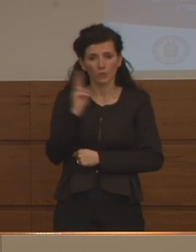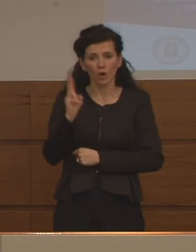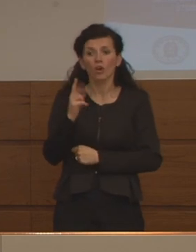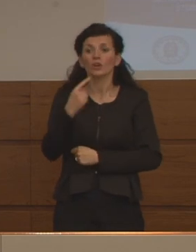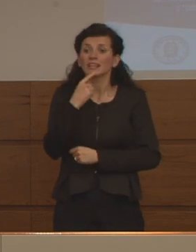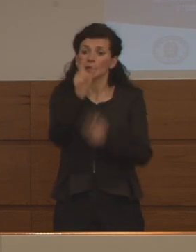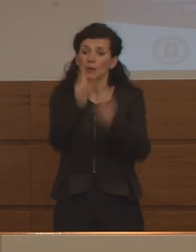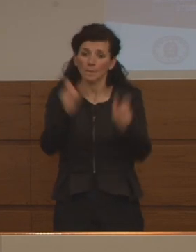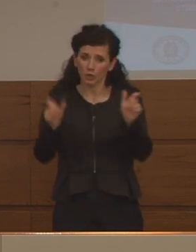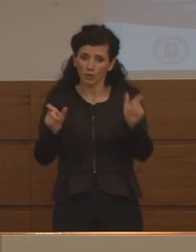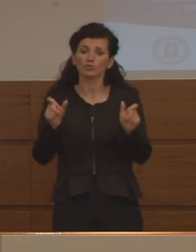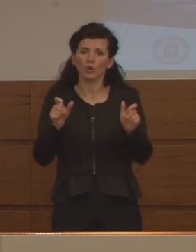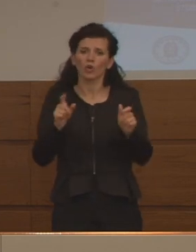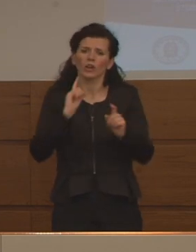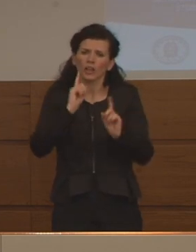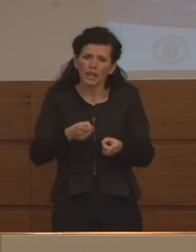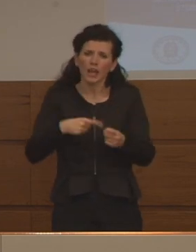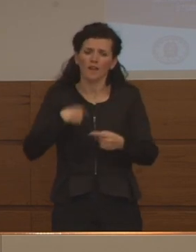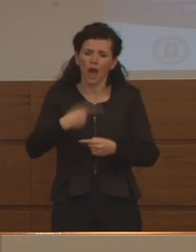terapia intensiva